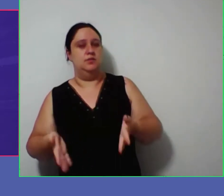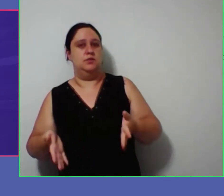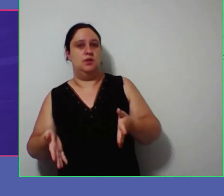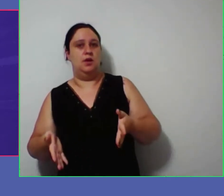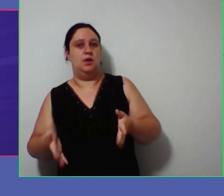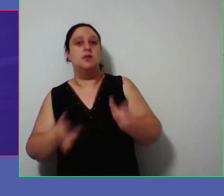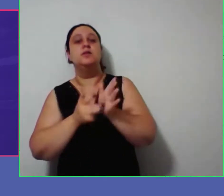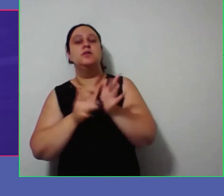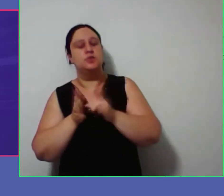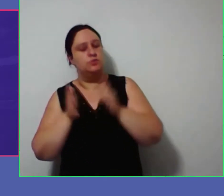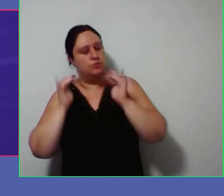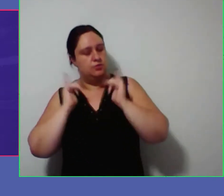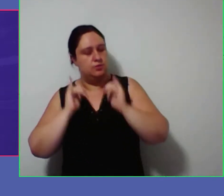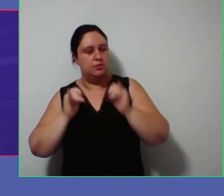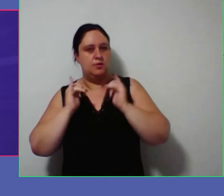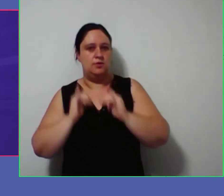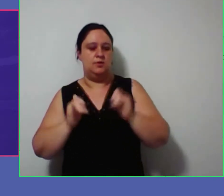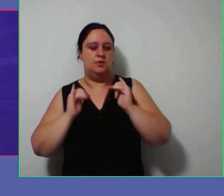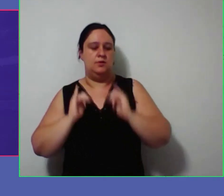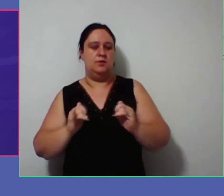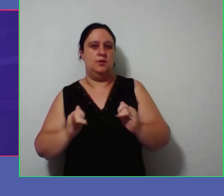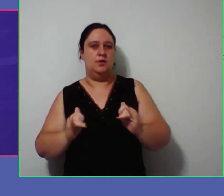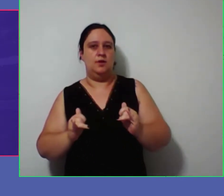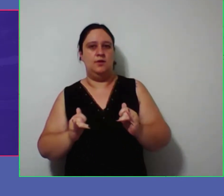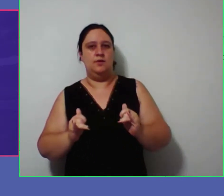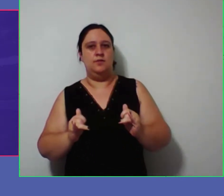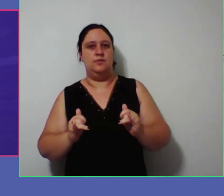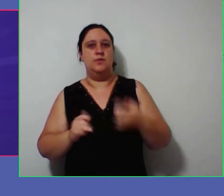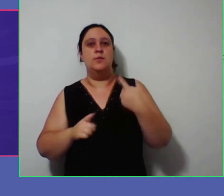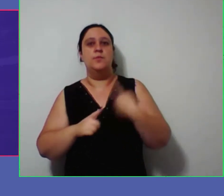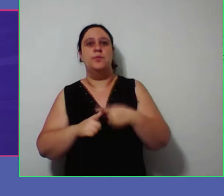o reino dos céus viria